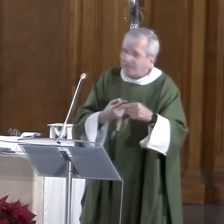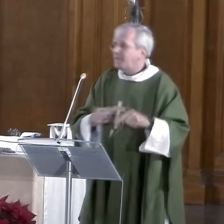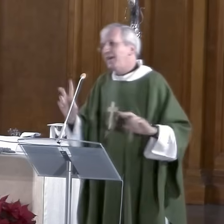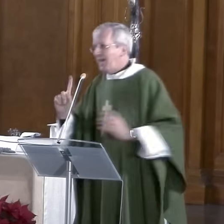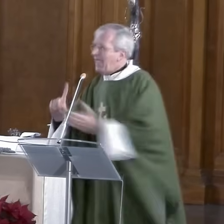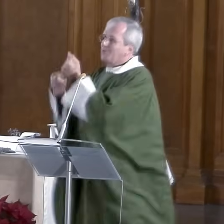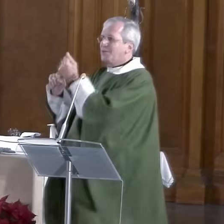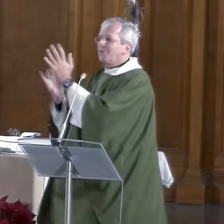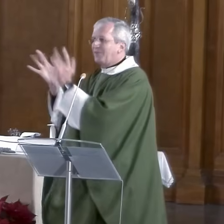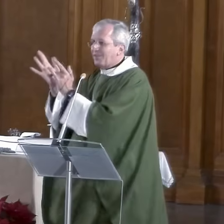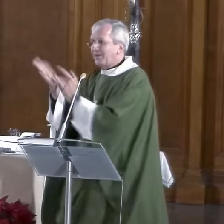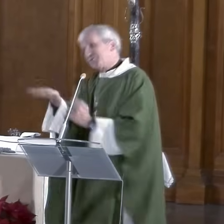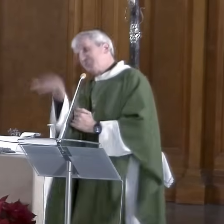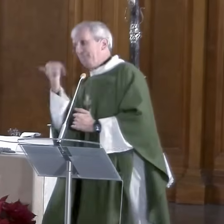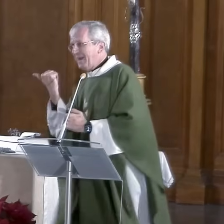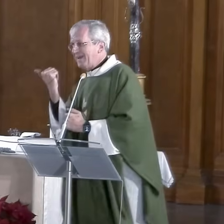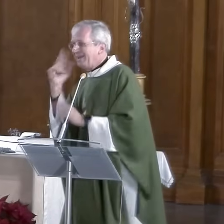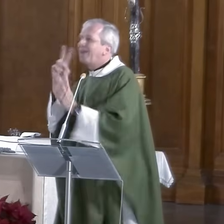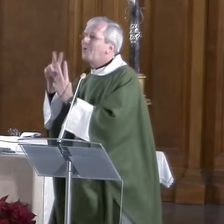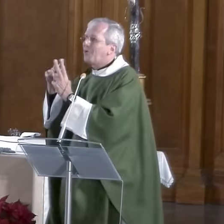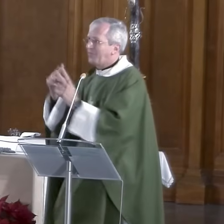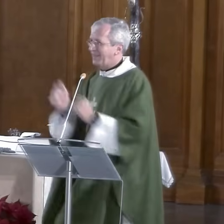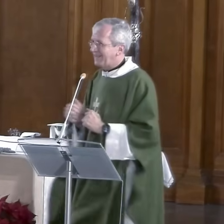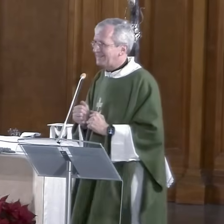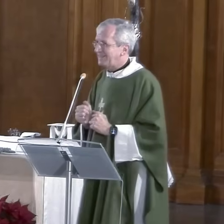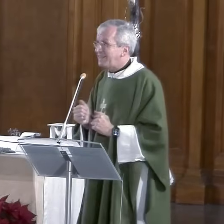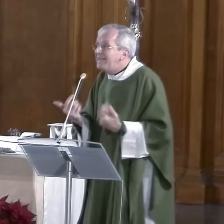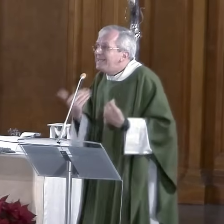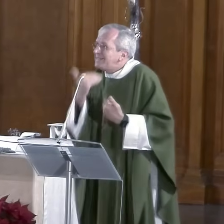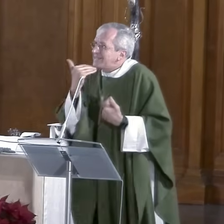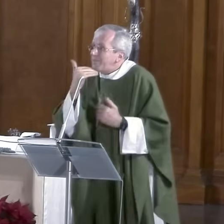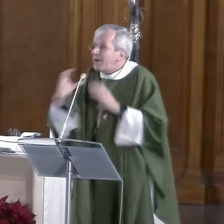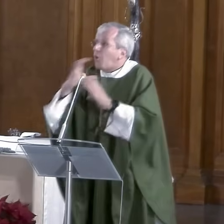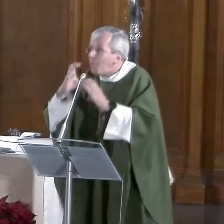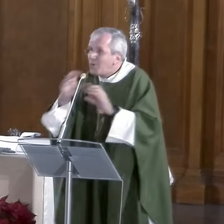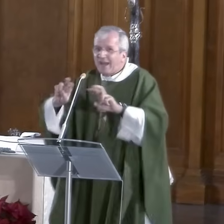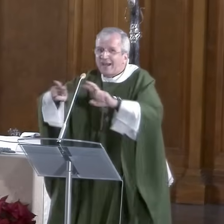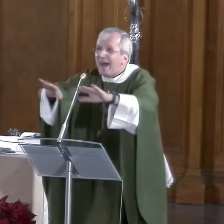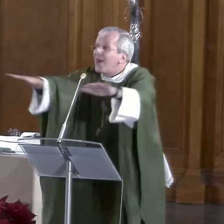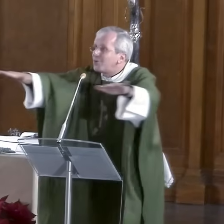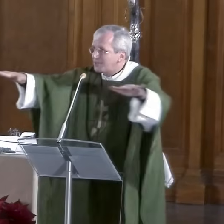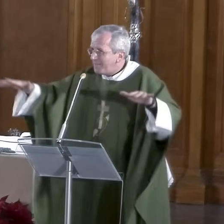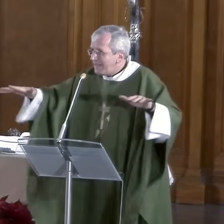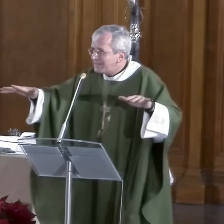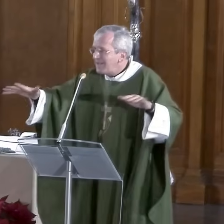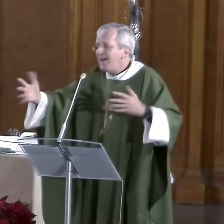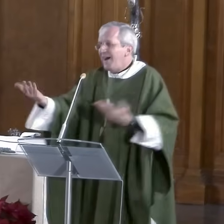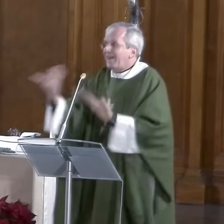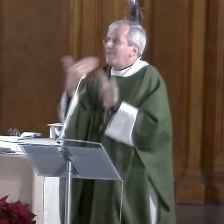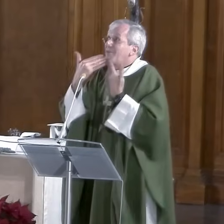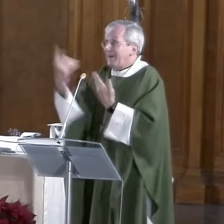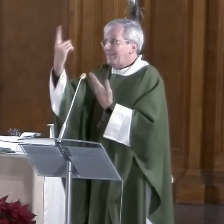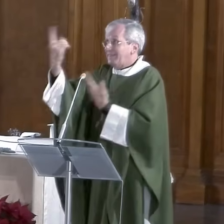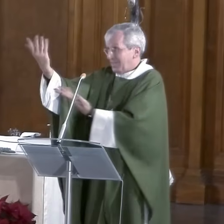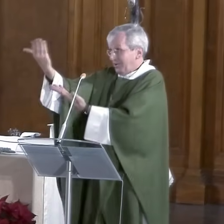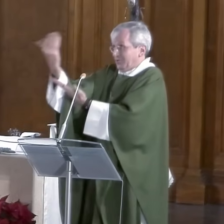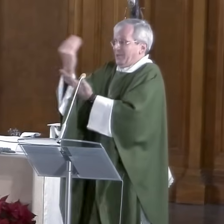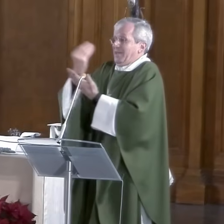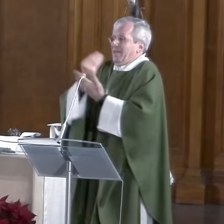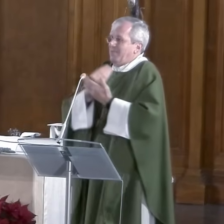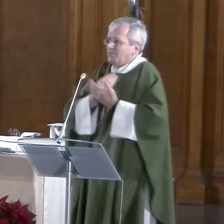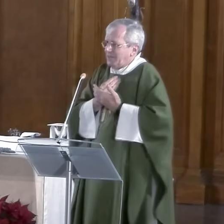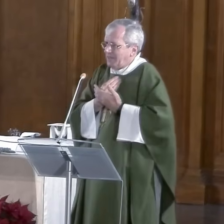y le dice: hemos encontrado a Jesús, ven que lo conocerás. Es decir, saber comunicar a los demás aquello que gracias a